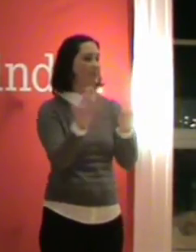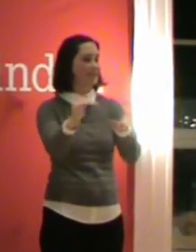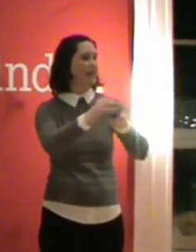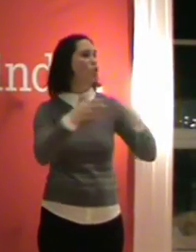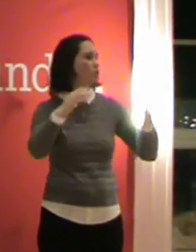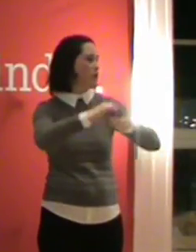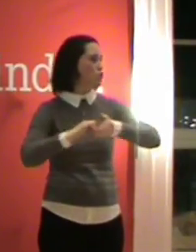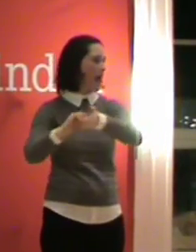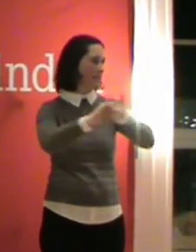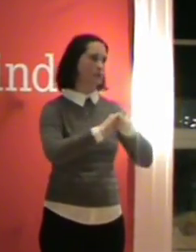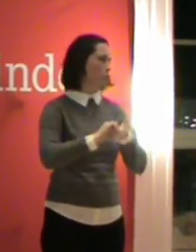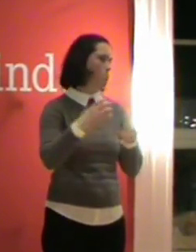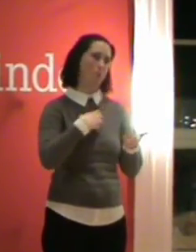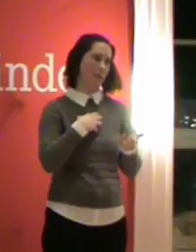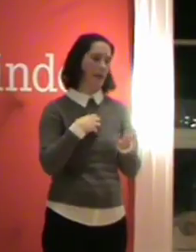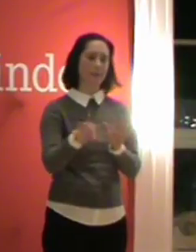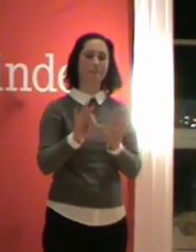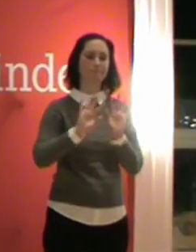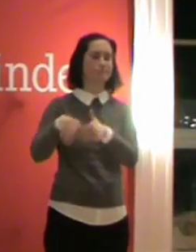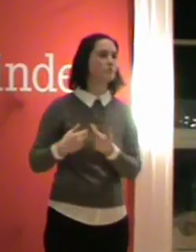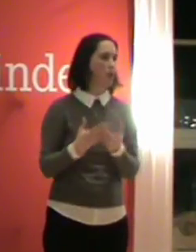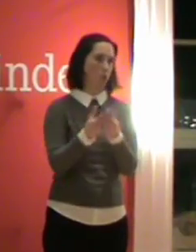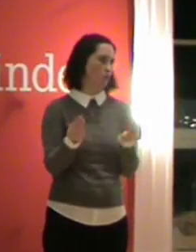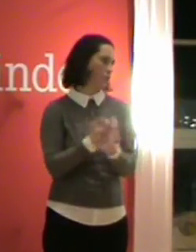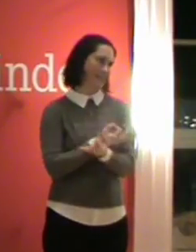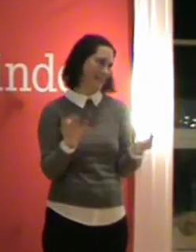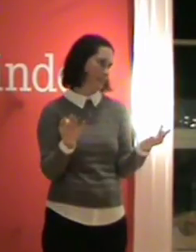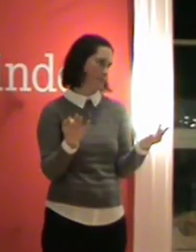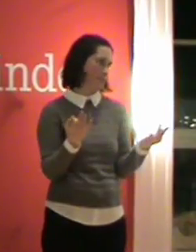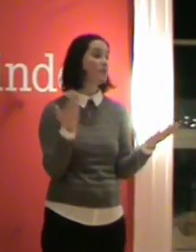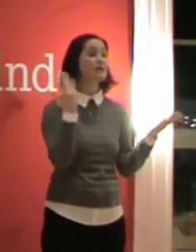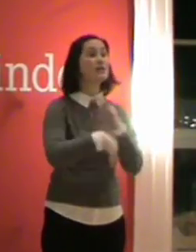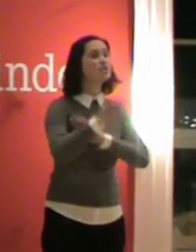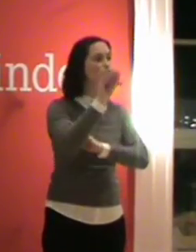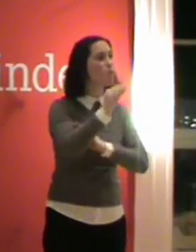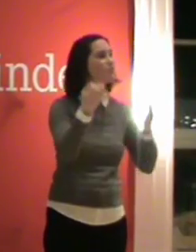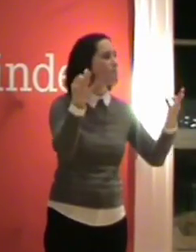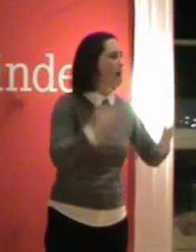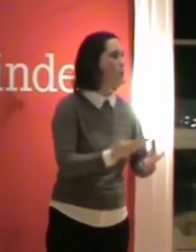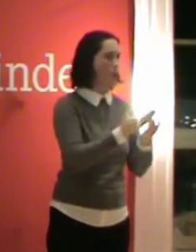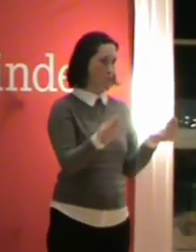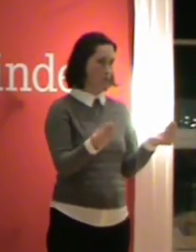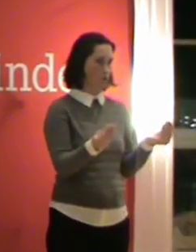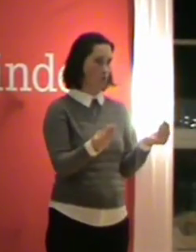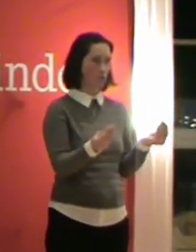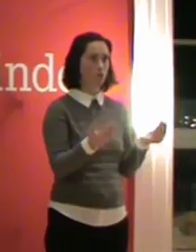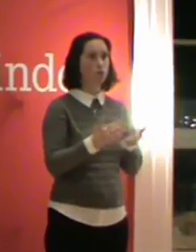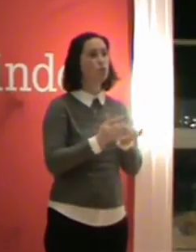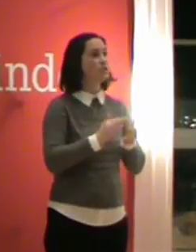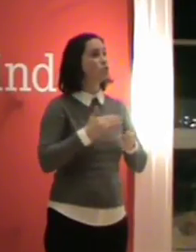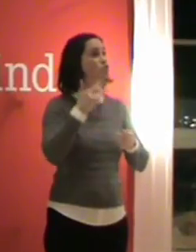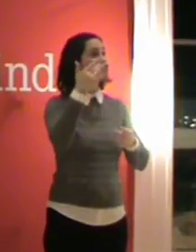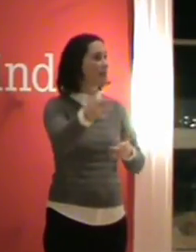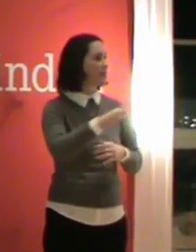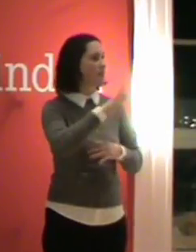hat das Problem nicht angepackt und erst recht nicht gelöst. In Zukunft muss es gelöst werden, damit wir nicht das Problem haben, dass immer mehr